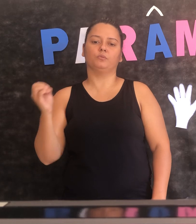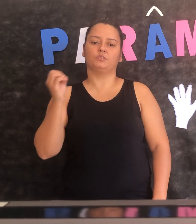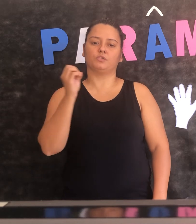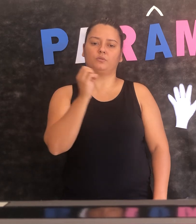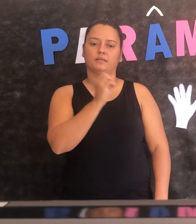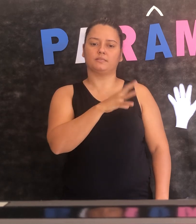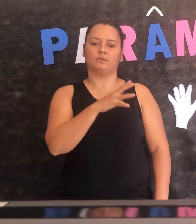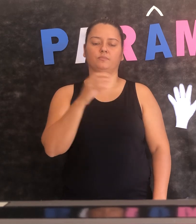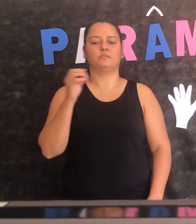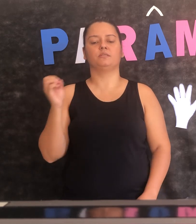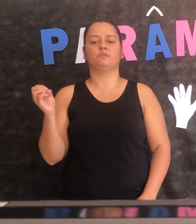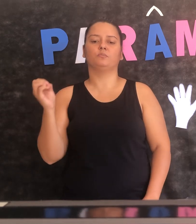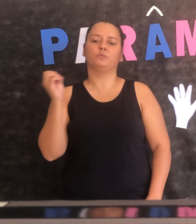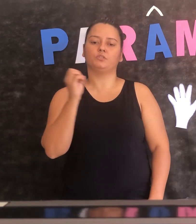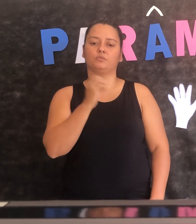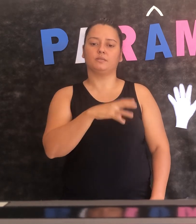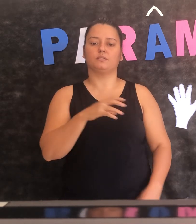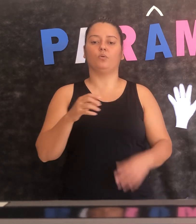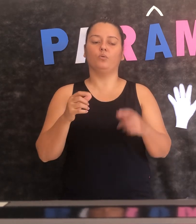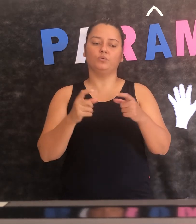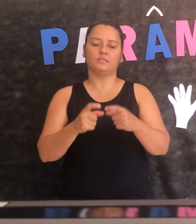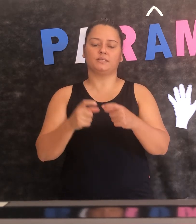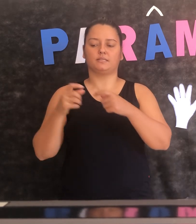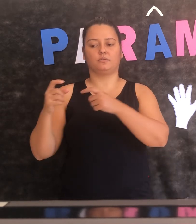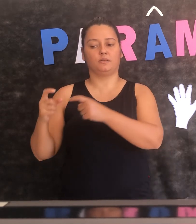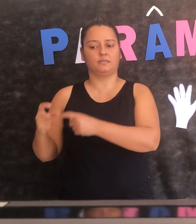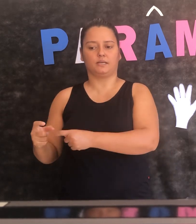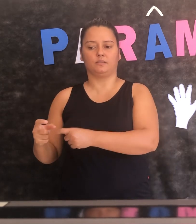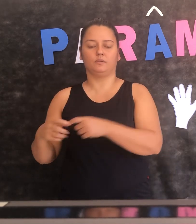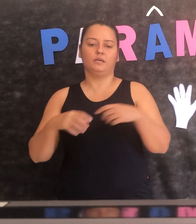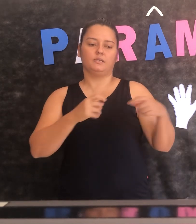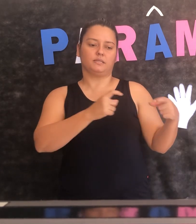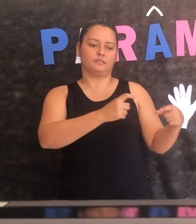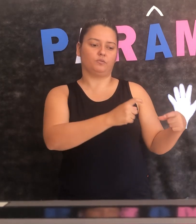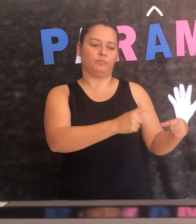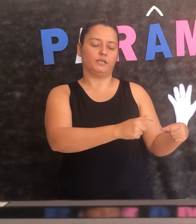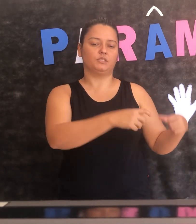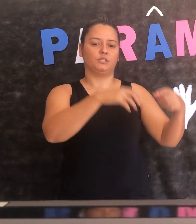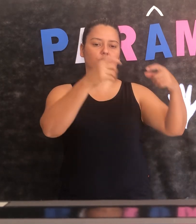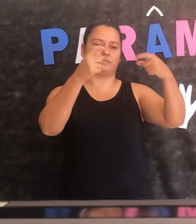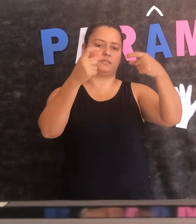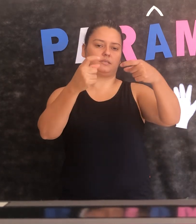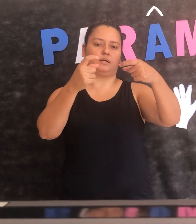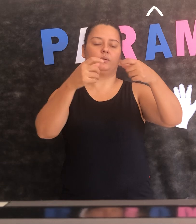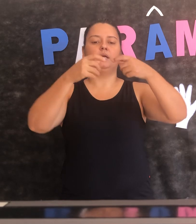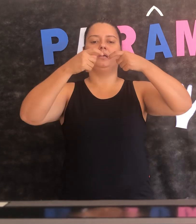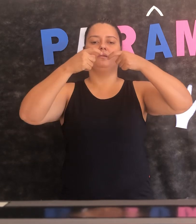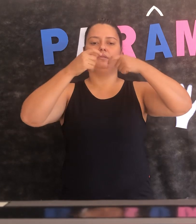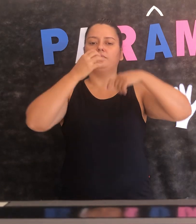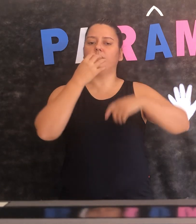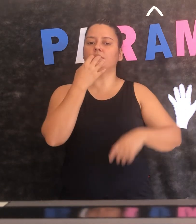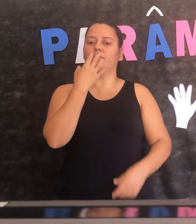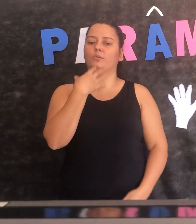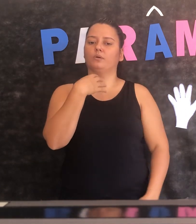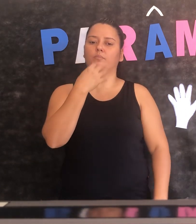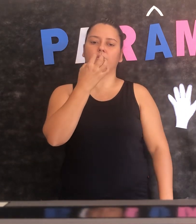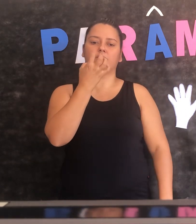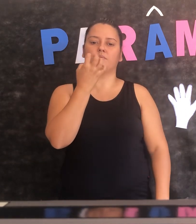de articulação, significa ponto de articulação, onde está sendo realizado, está sendo partindo esse sinal. Em frente à boca, por exemplo, o sinal